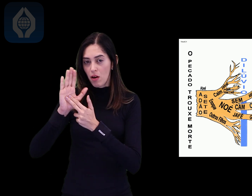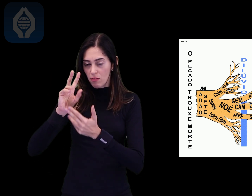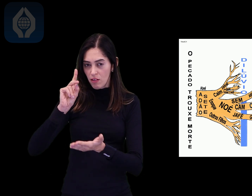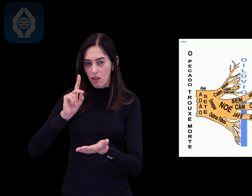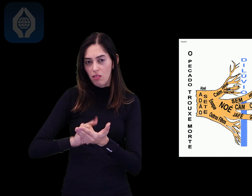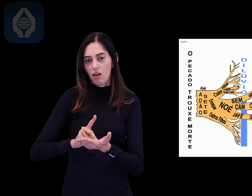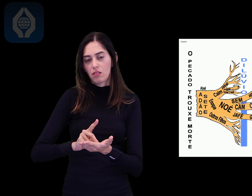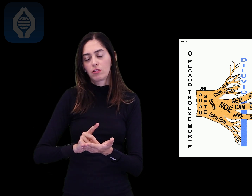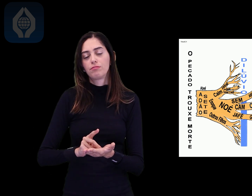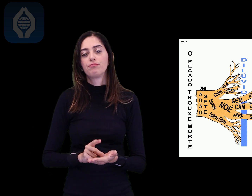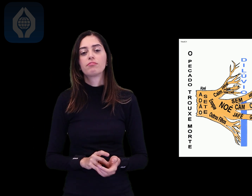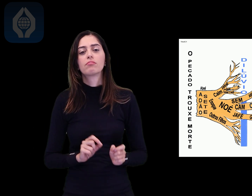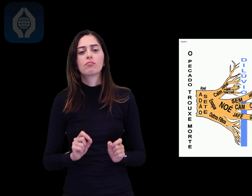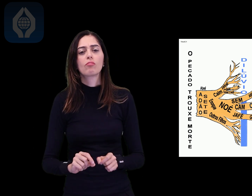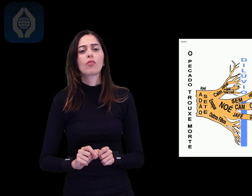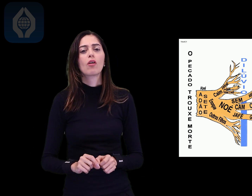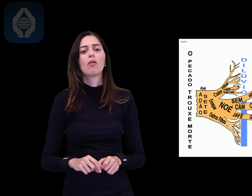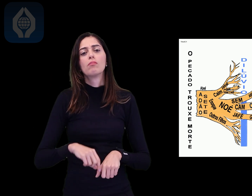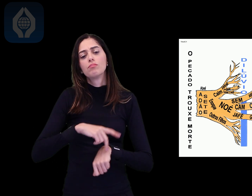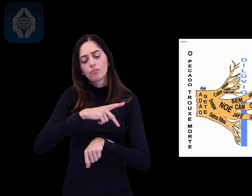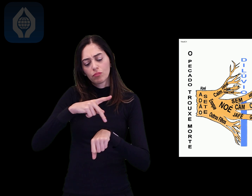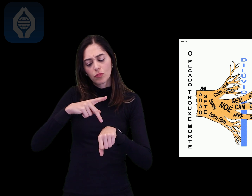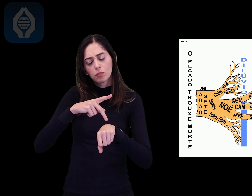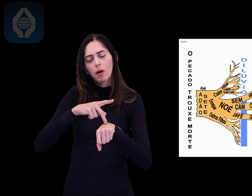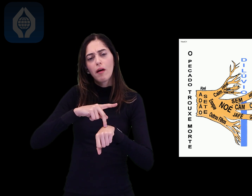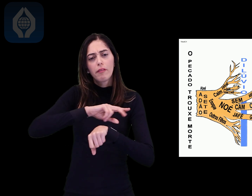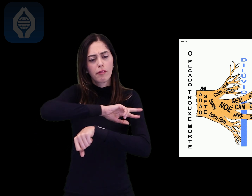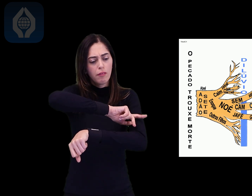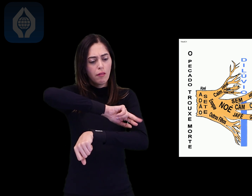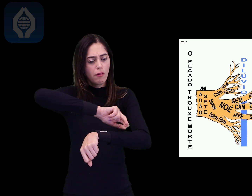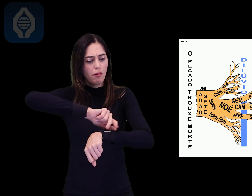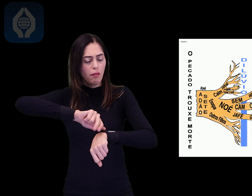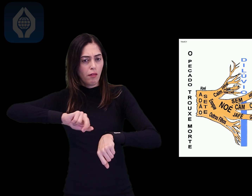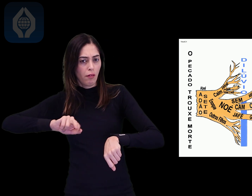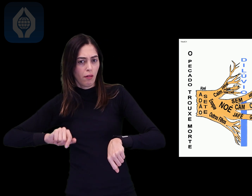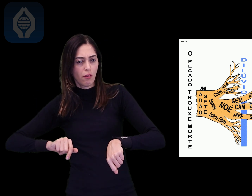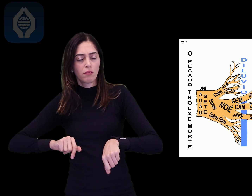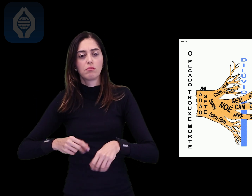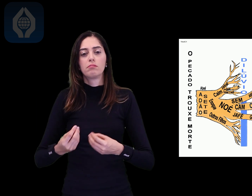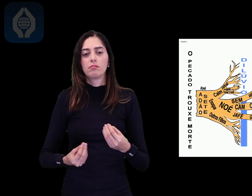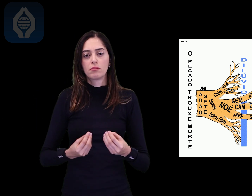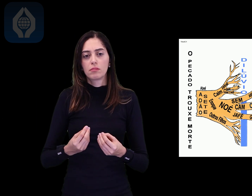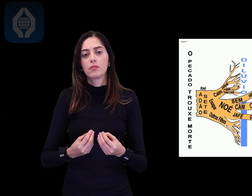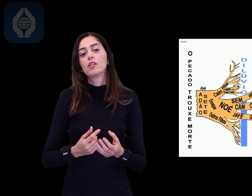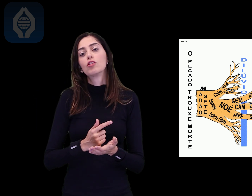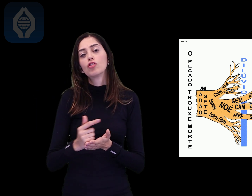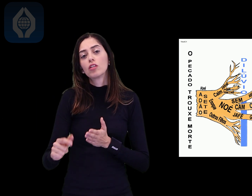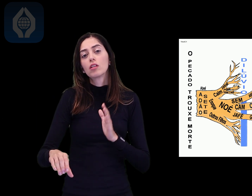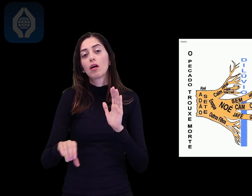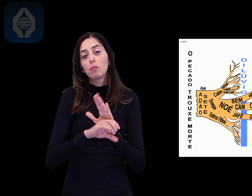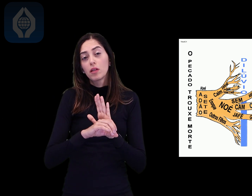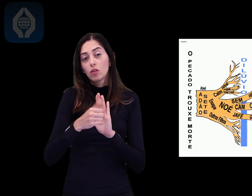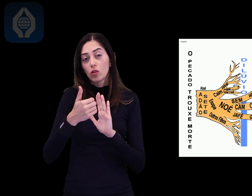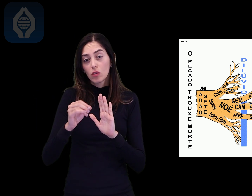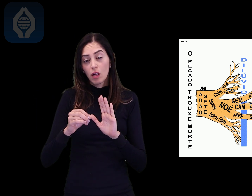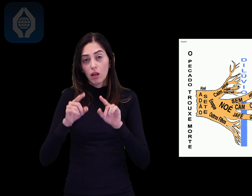das Nações. Procure em sua Bíblia Gênesis capítulo 10. Frequentemente é chamado de Quadro das